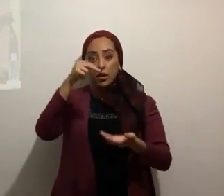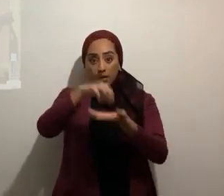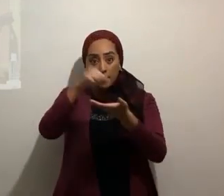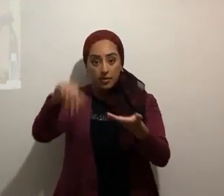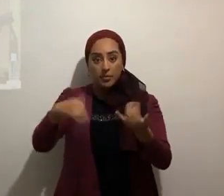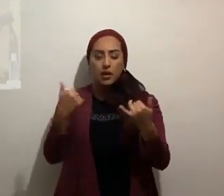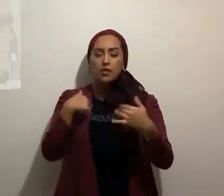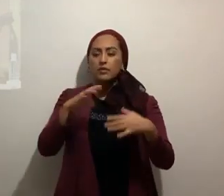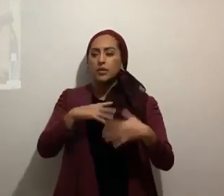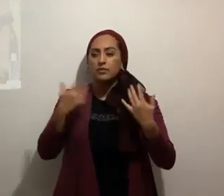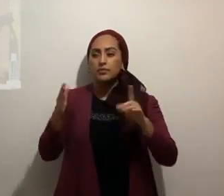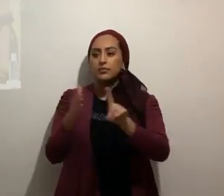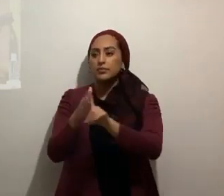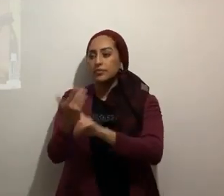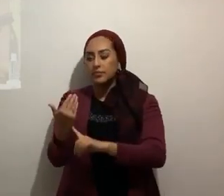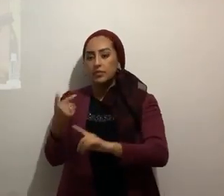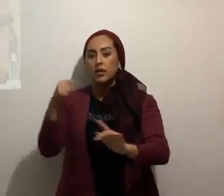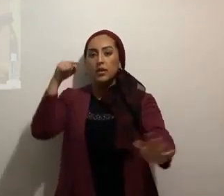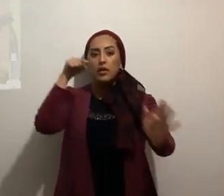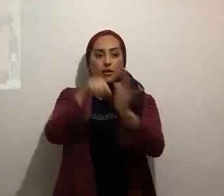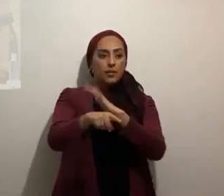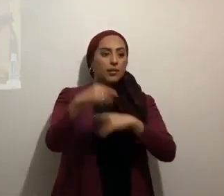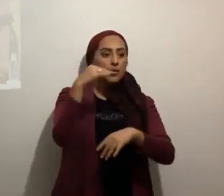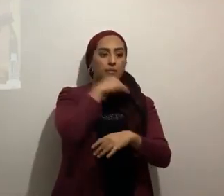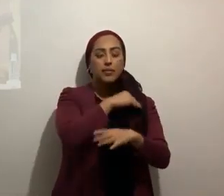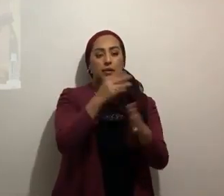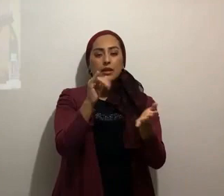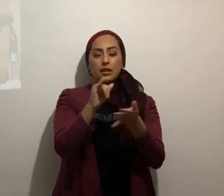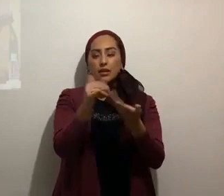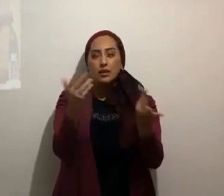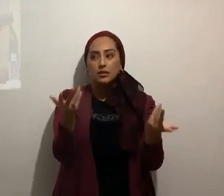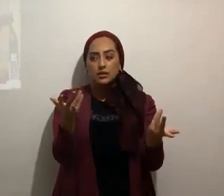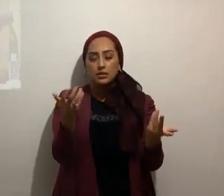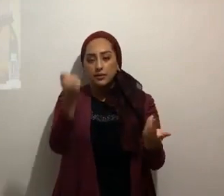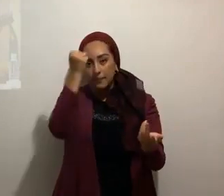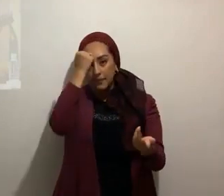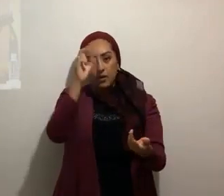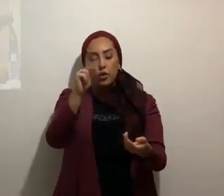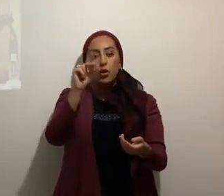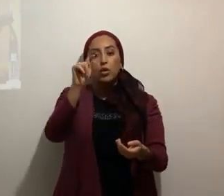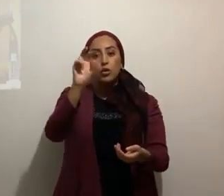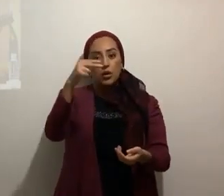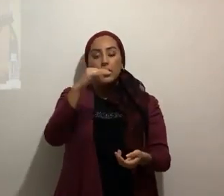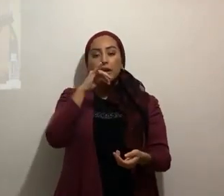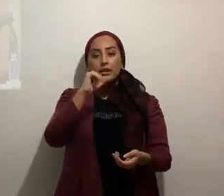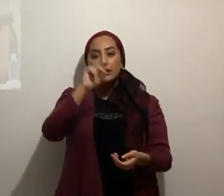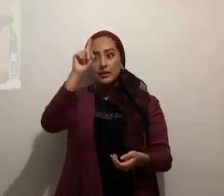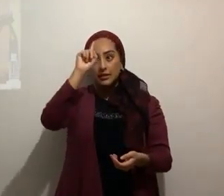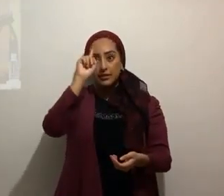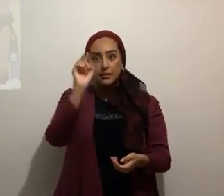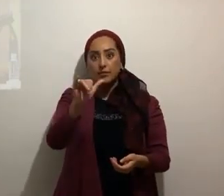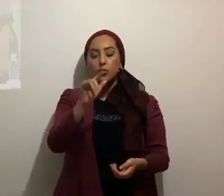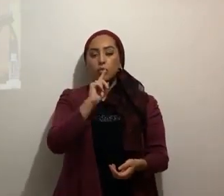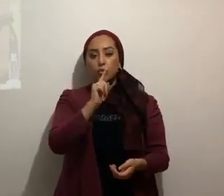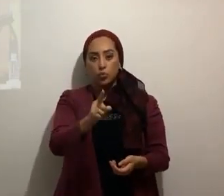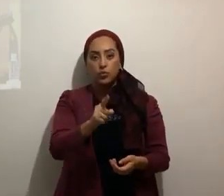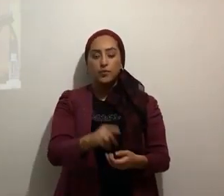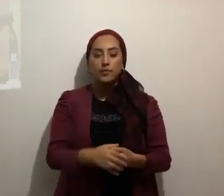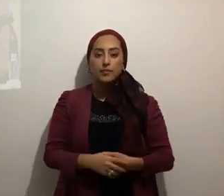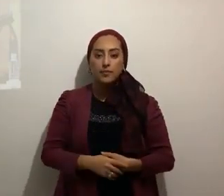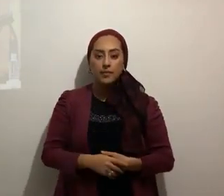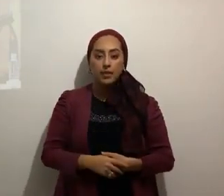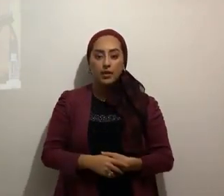puede adulterar, mentir, robar y matar. No, pues eso sería una absurdez. La Torá es eterna y para siempre. Eso lo entiende hasta un